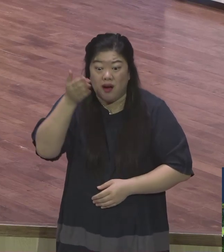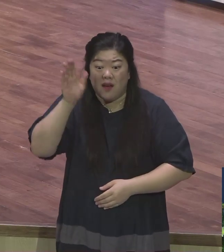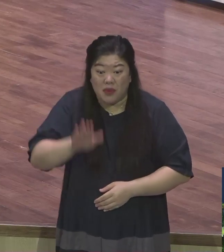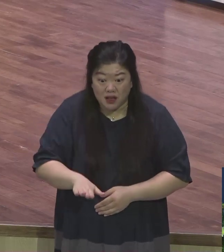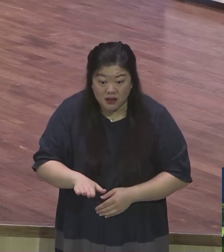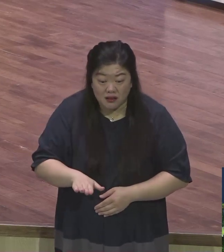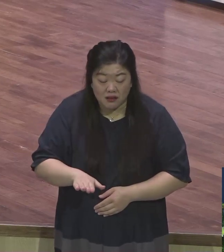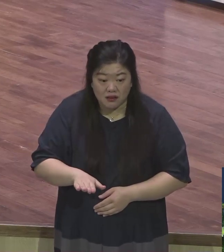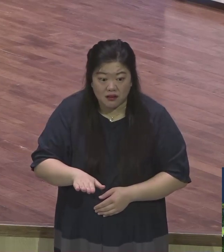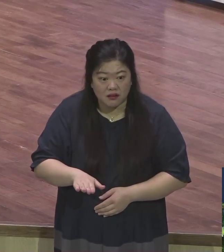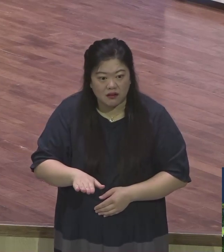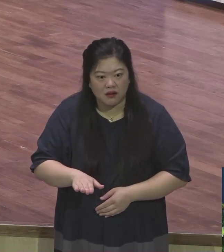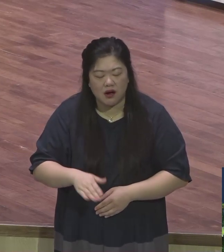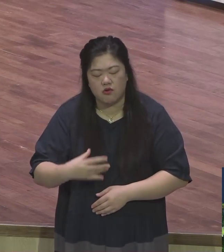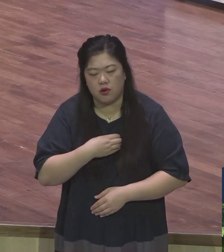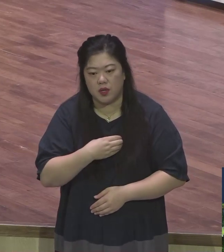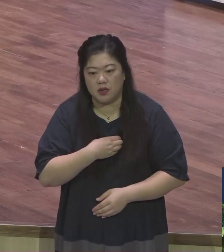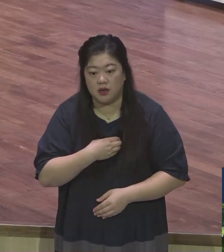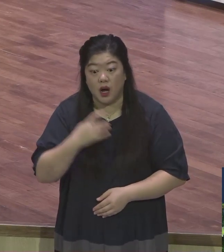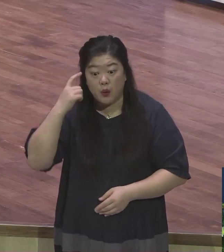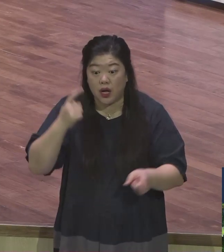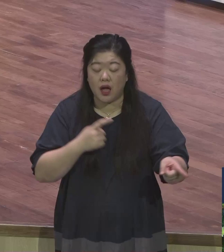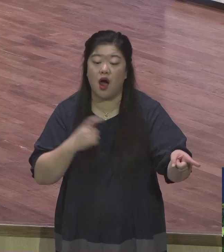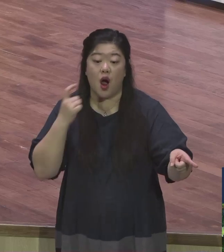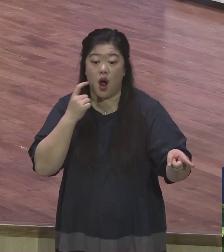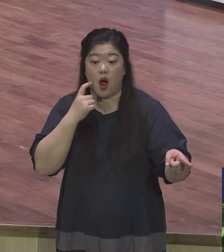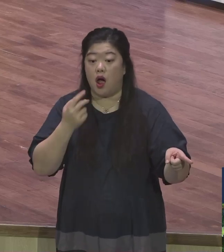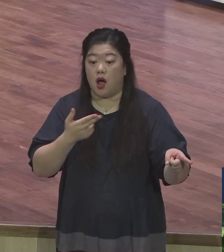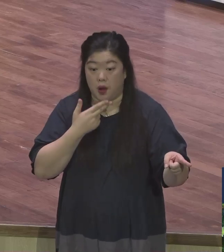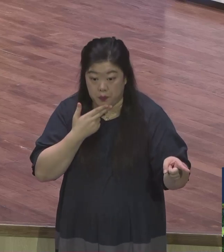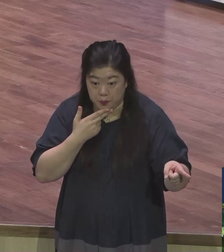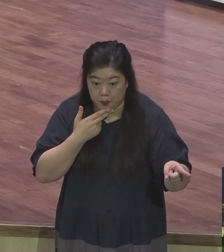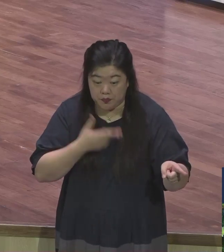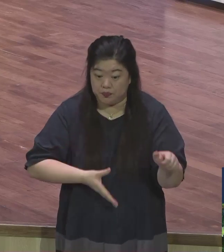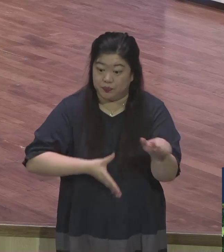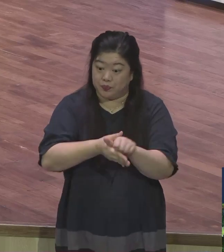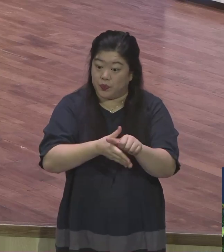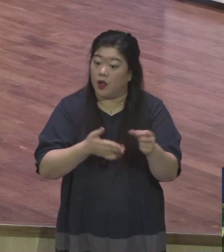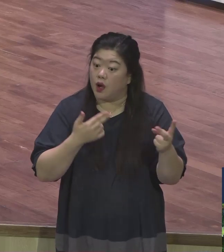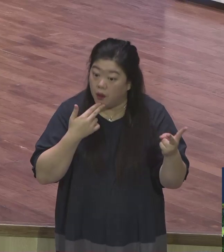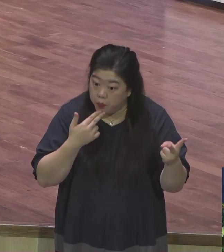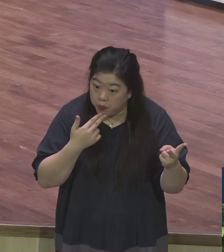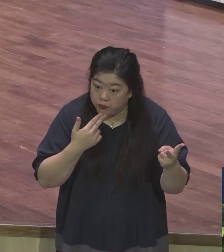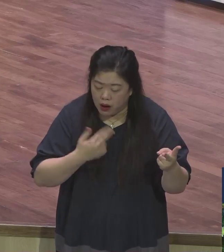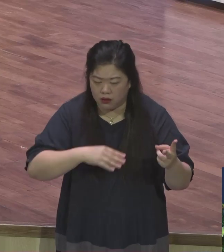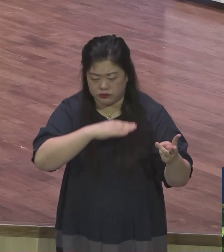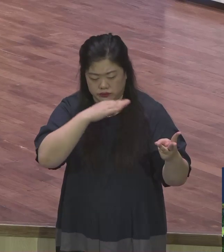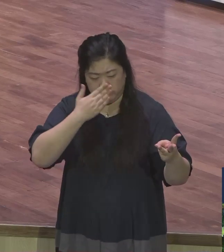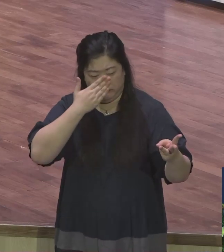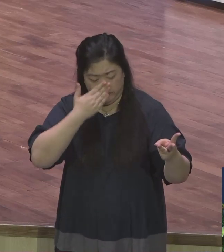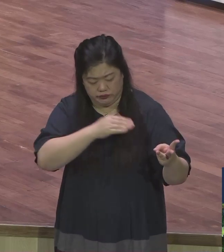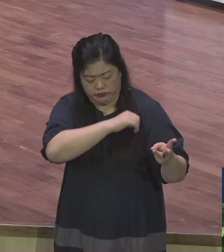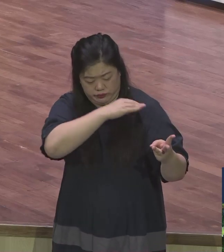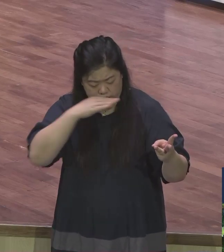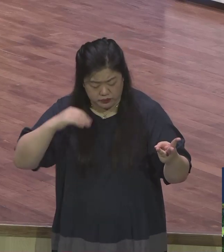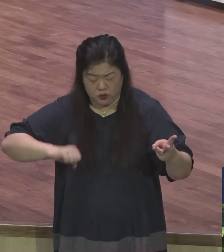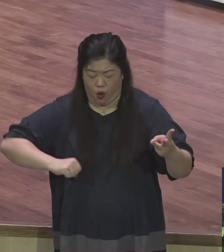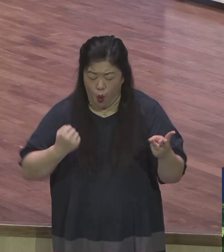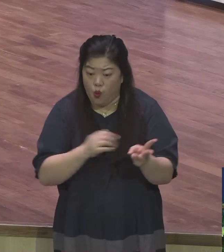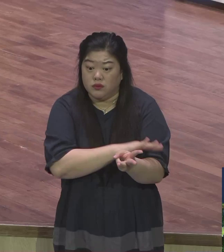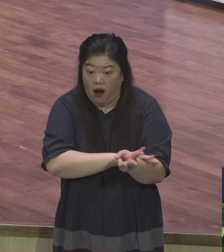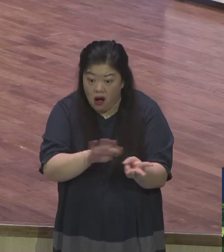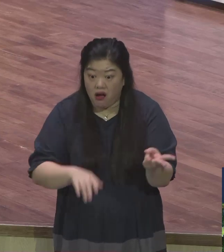들이보면 착합니다. 거짓말할 줄 또 모르고 남 속일 또 모르고 착합니다.